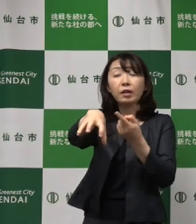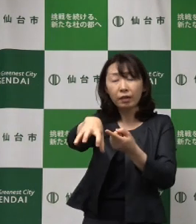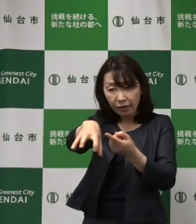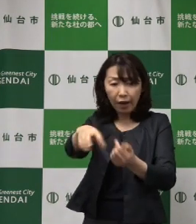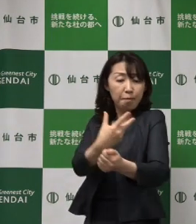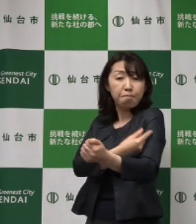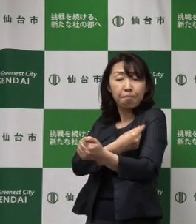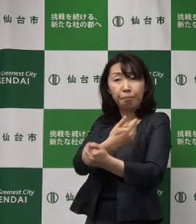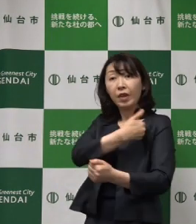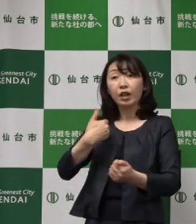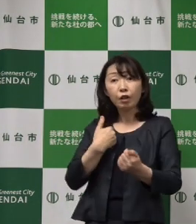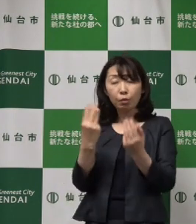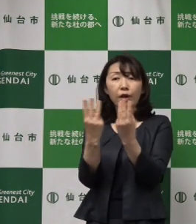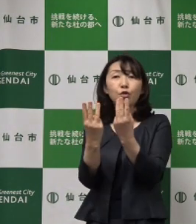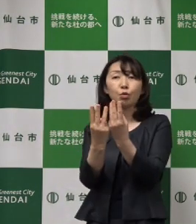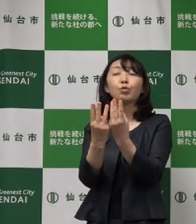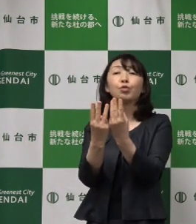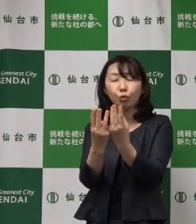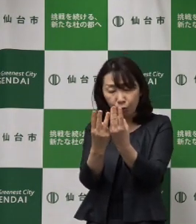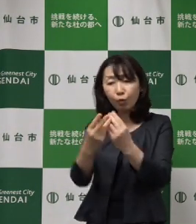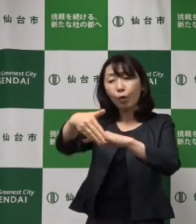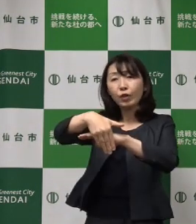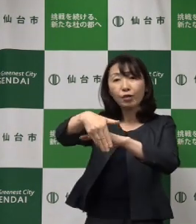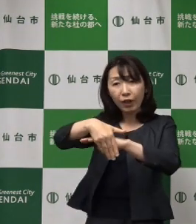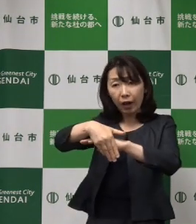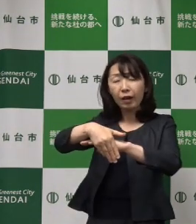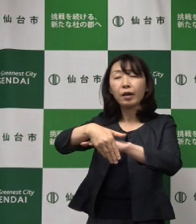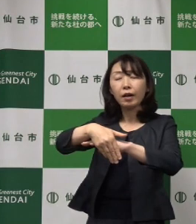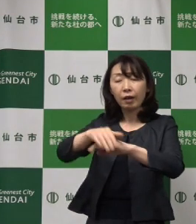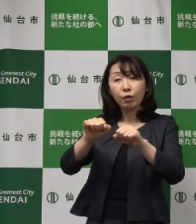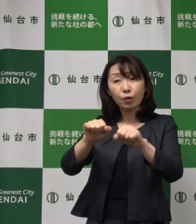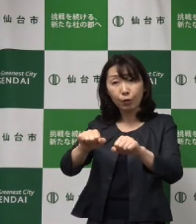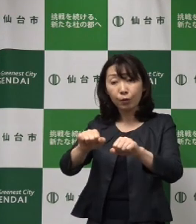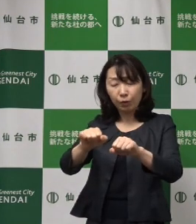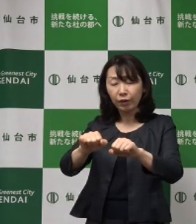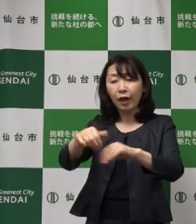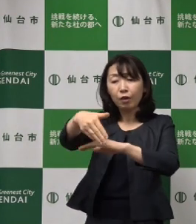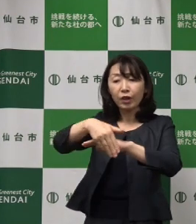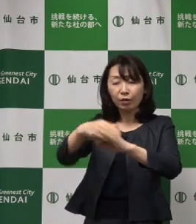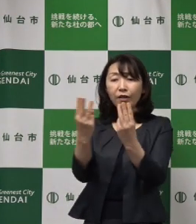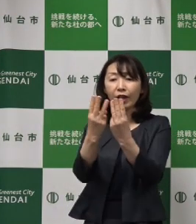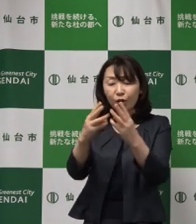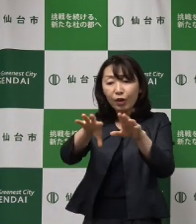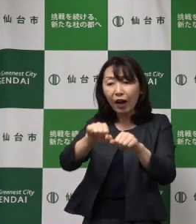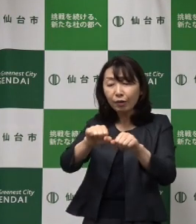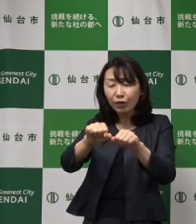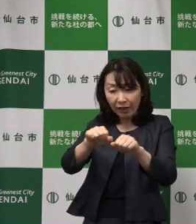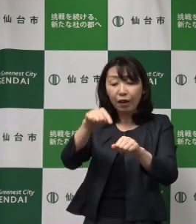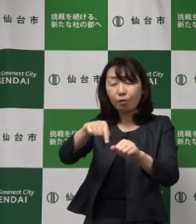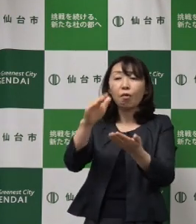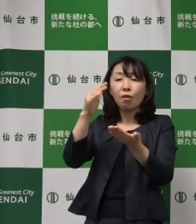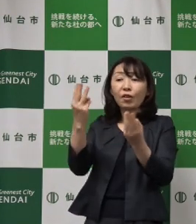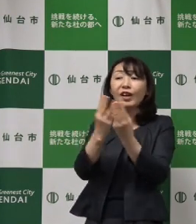人数、これを受付をされていて、それについては確実に仙台市としてワクチンを配送させていただ